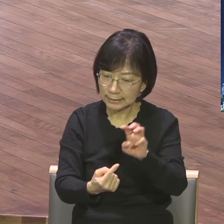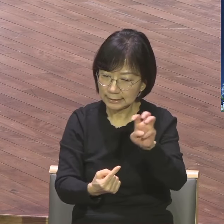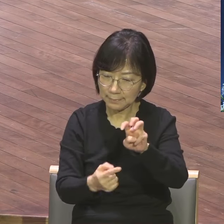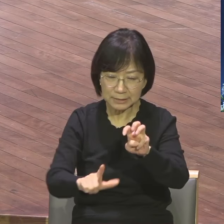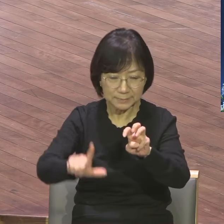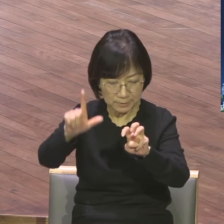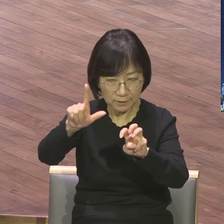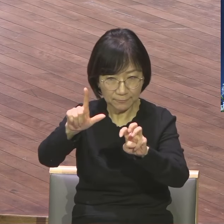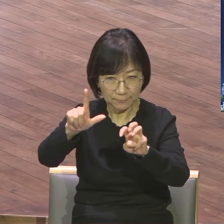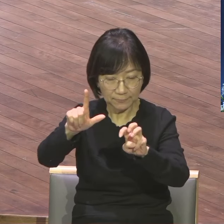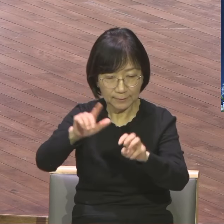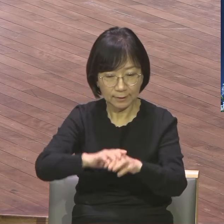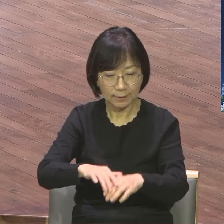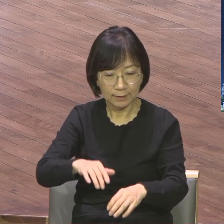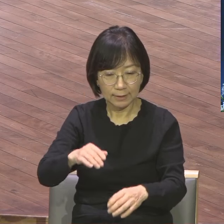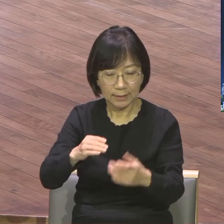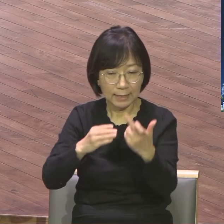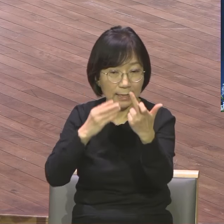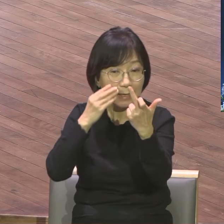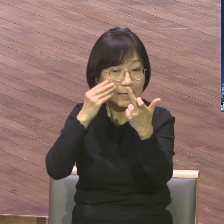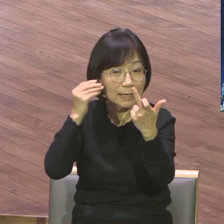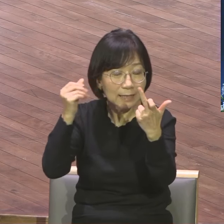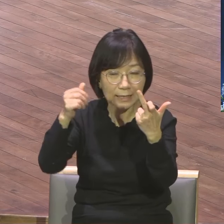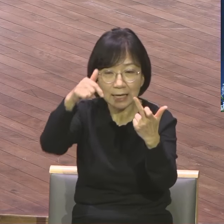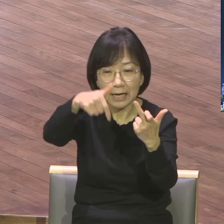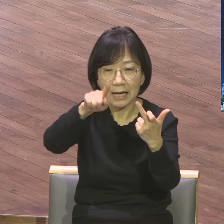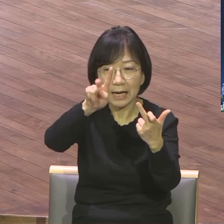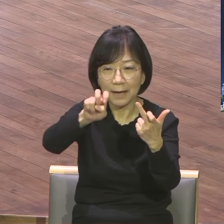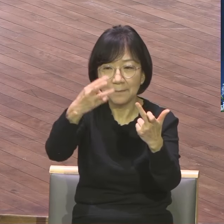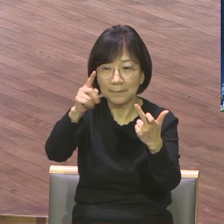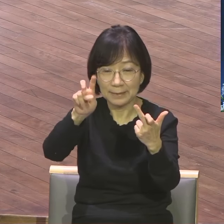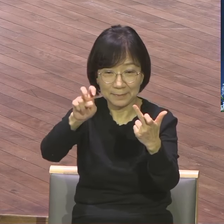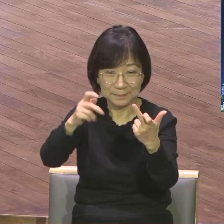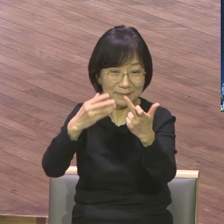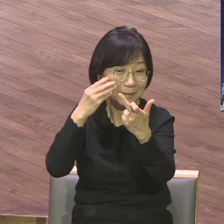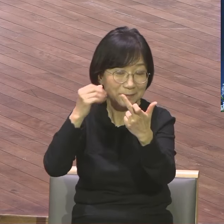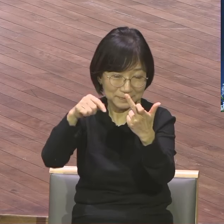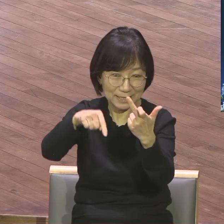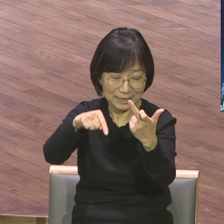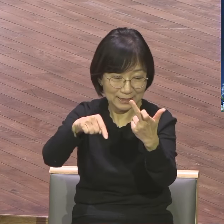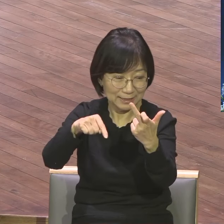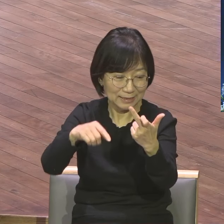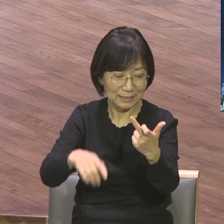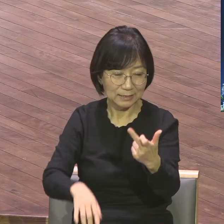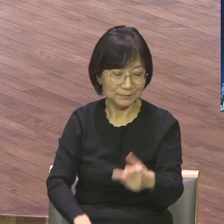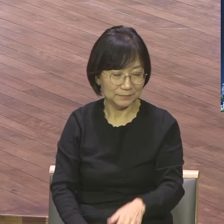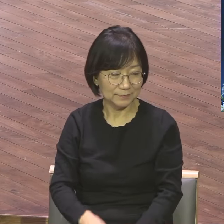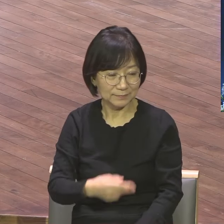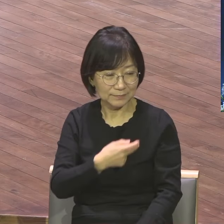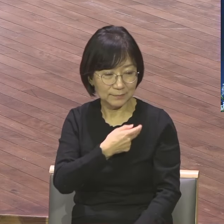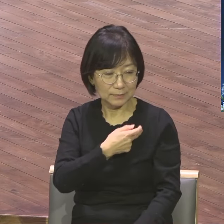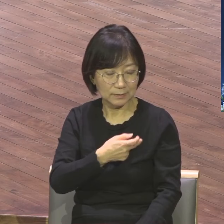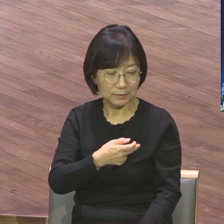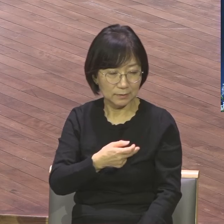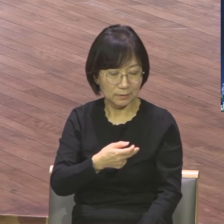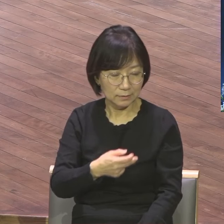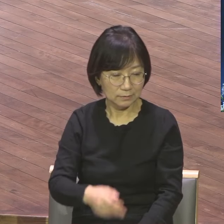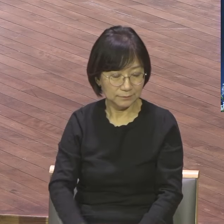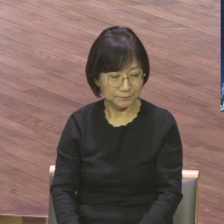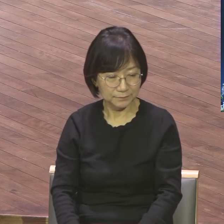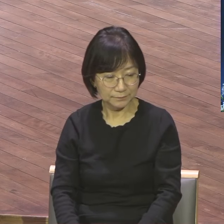감난산입니다. 부활하신 예수님은 감난산의 제자들에게 주신 미션이 사도행전 1장 8절의 말씀이에요. 그런데 중요한